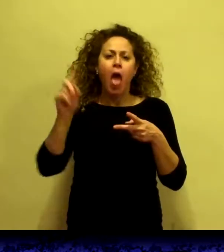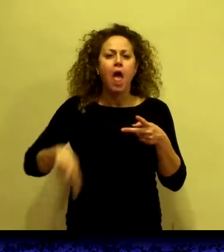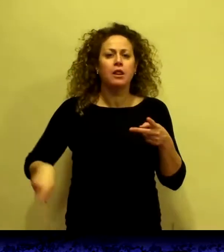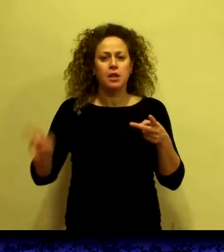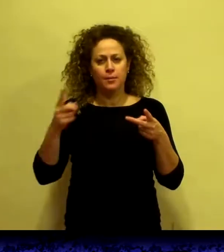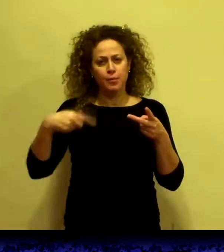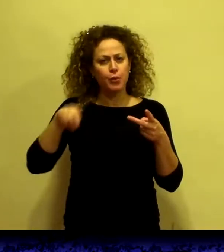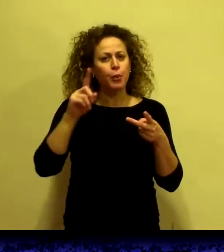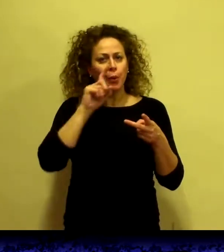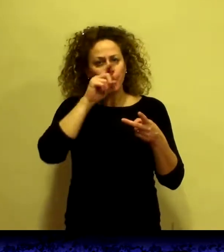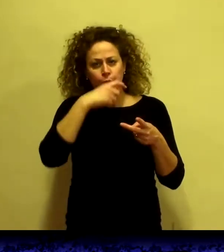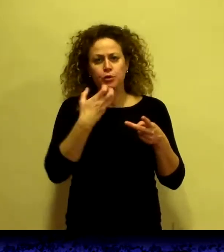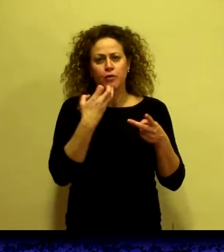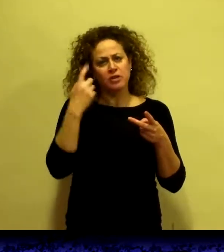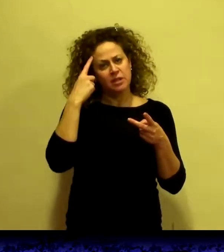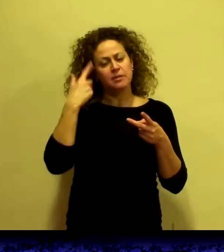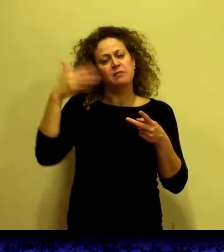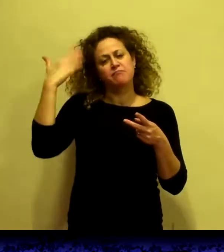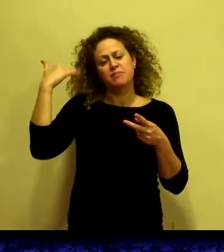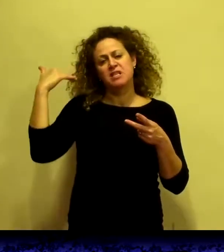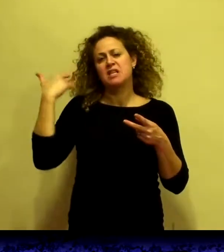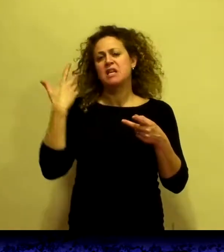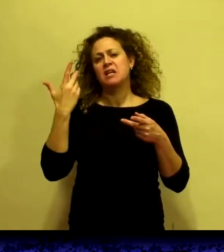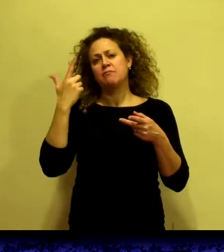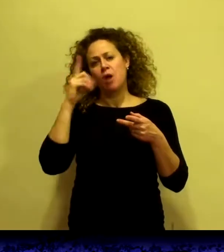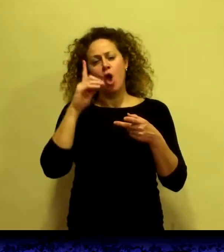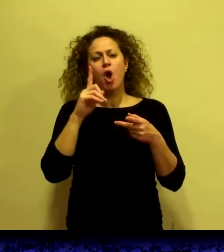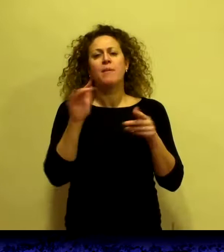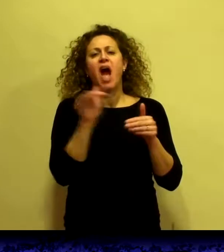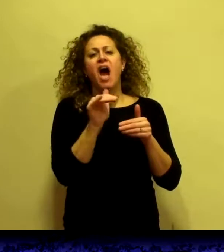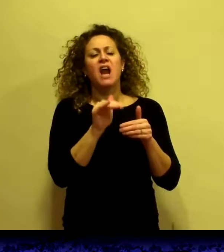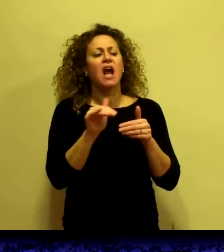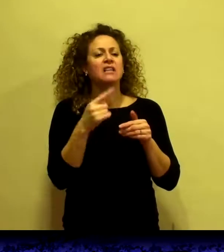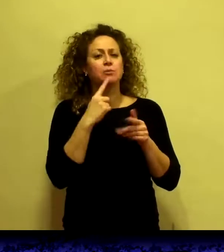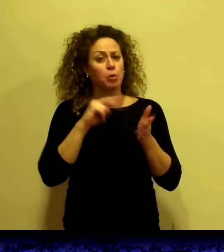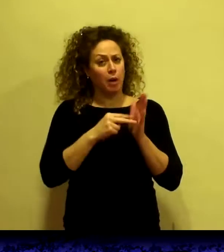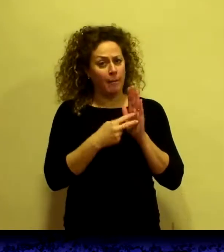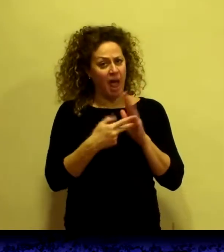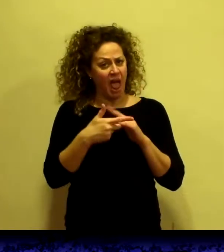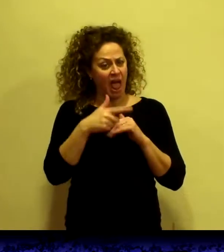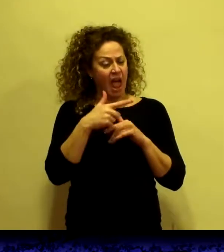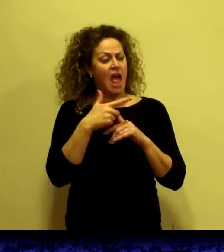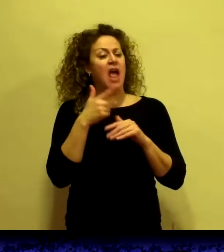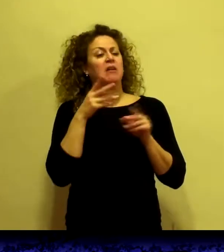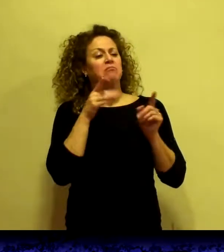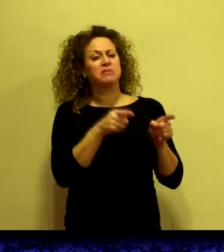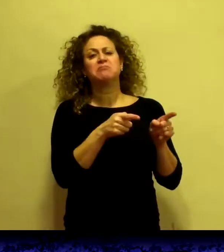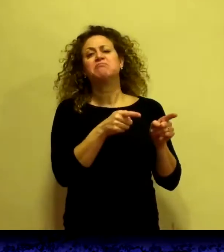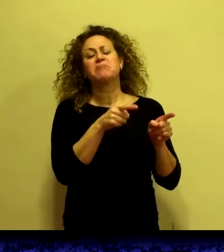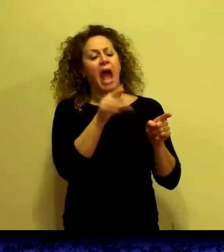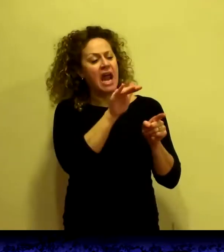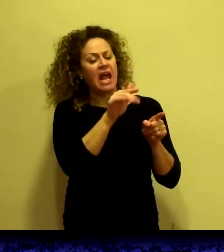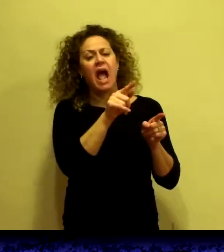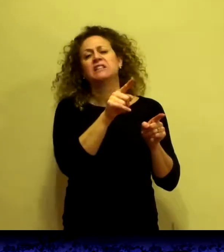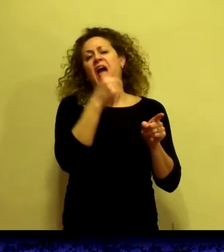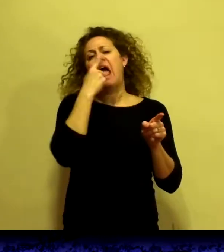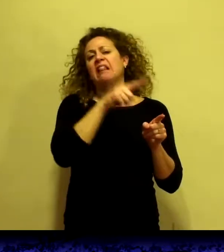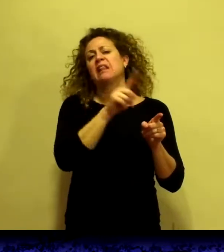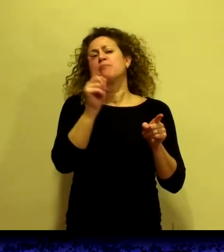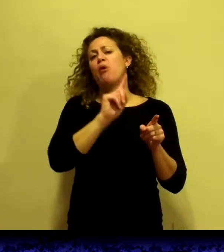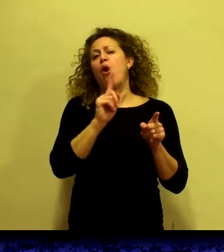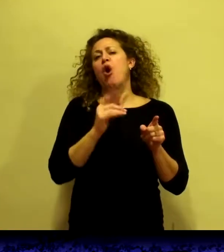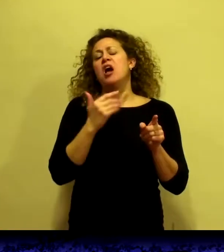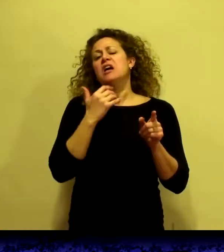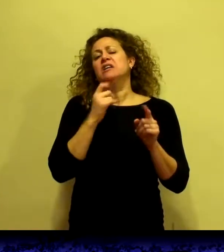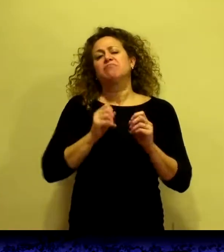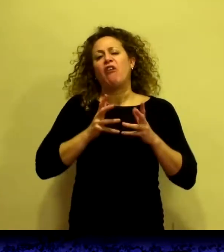invece prima, come dire, classificavano a volte i ragazzi come la persona che non ha voglia di studiare o che non si applica. Invece ci sono